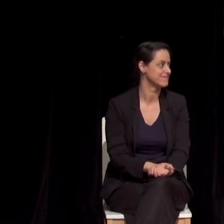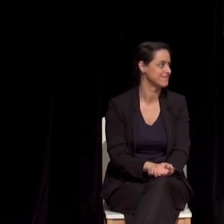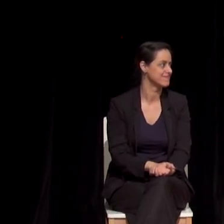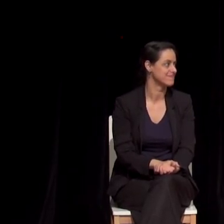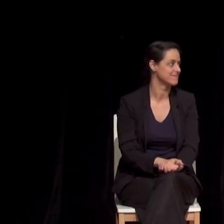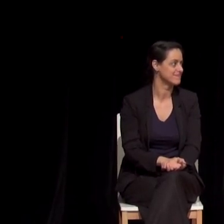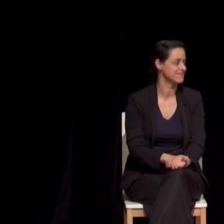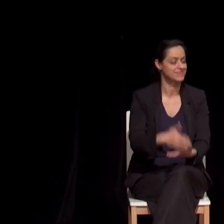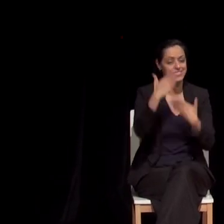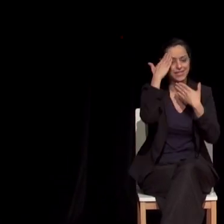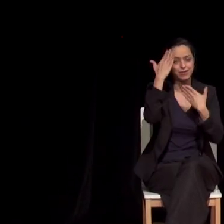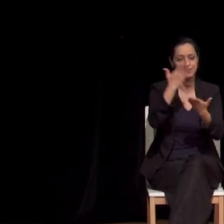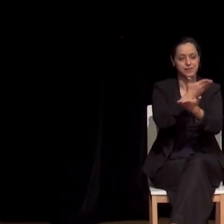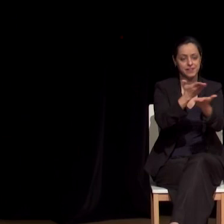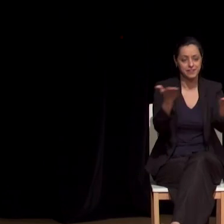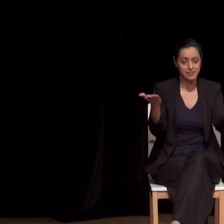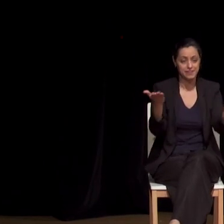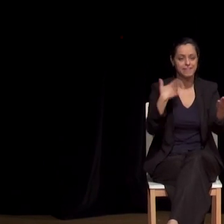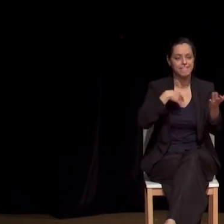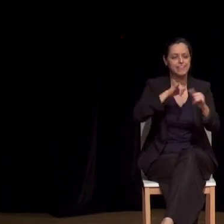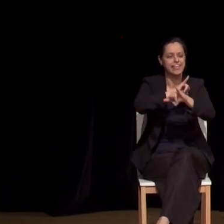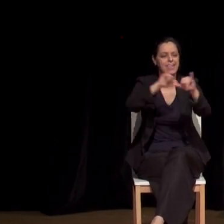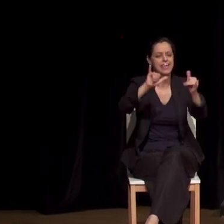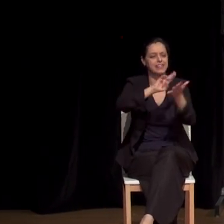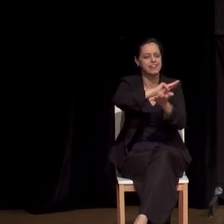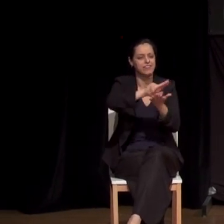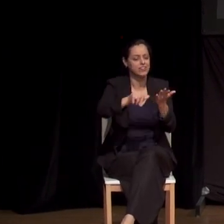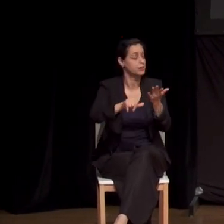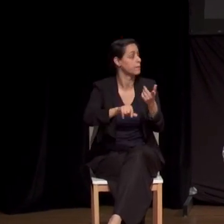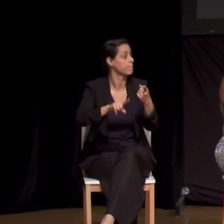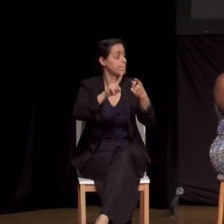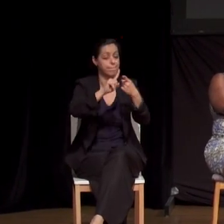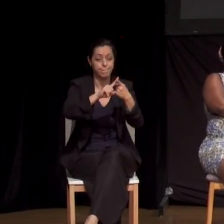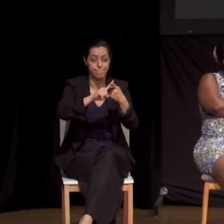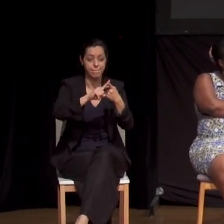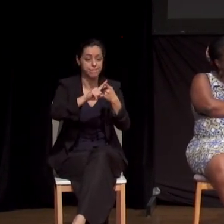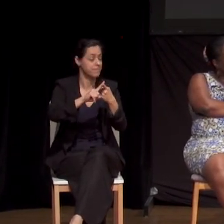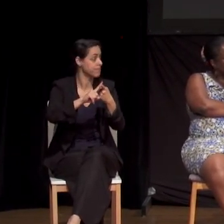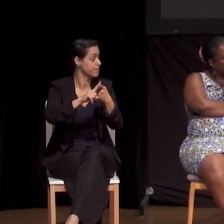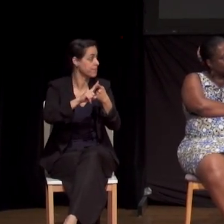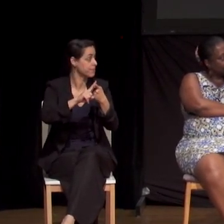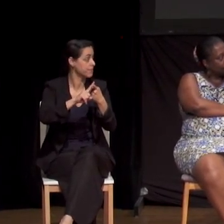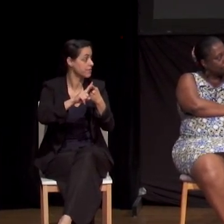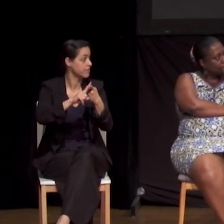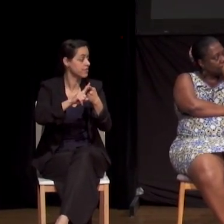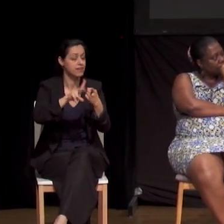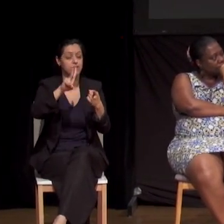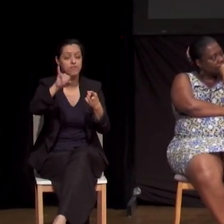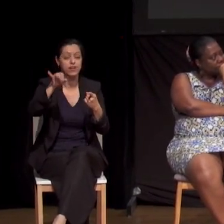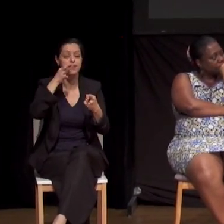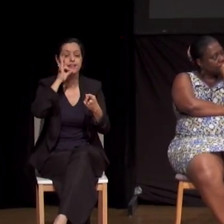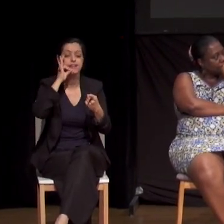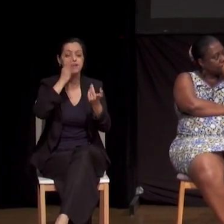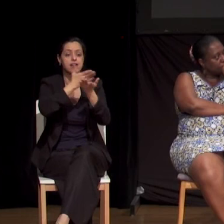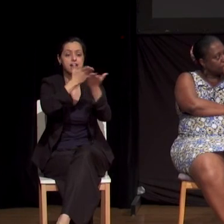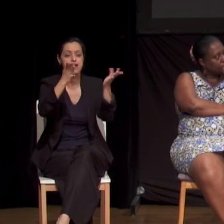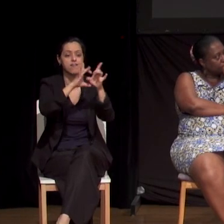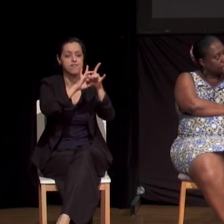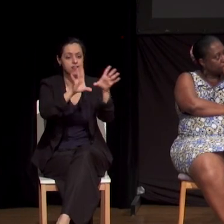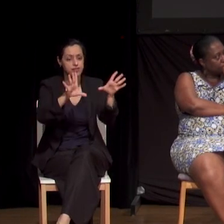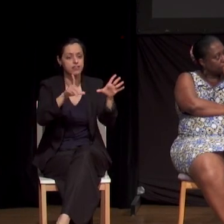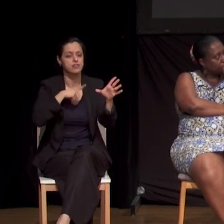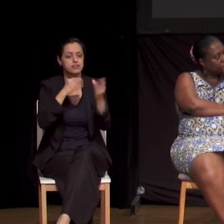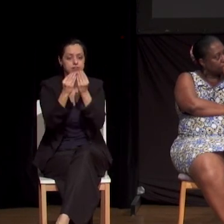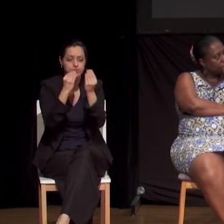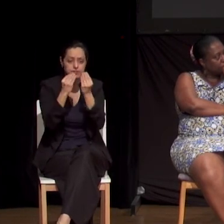Bem, obrigado a todas e todos. Eu tenho vários recados para passar. O primeiro deles é que a gente vai oferecer um café para todo mundo que está aqui. Então,